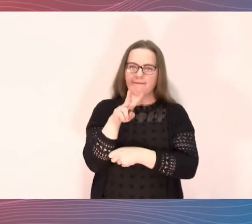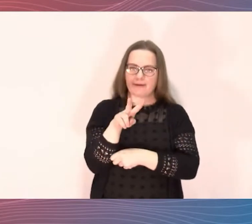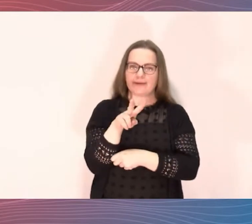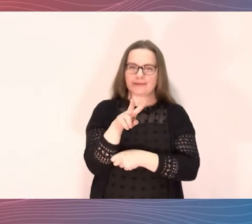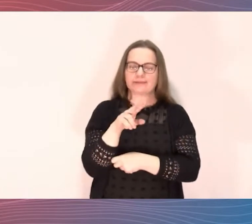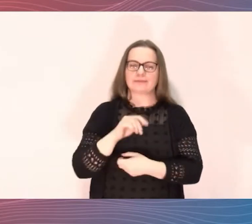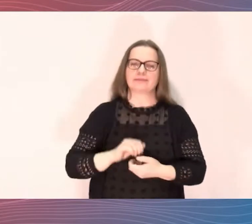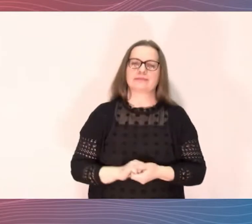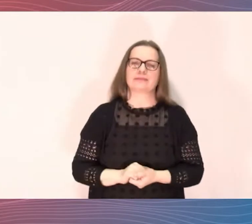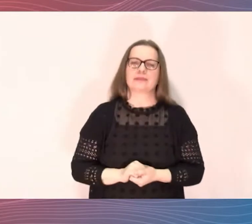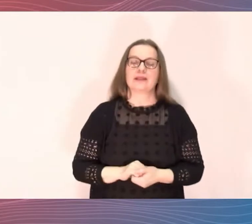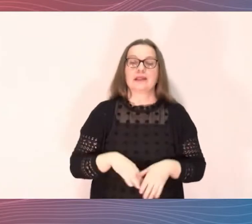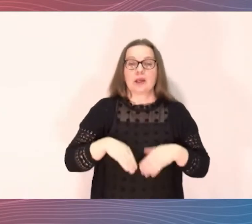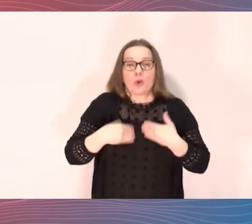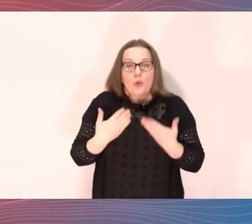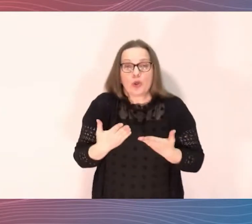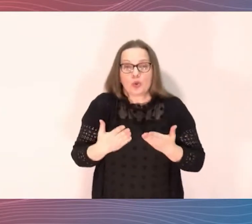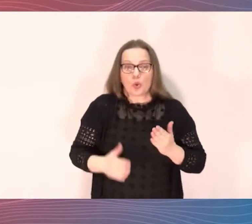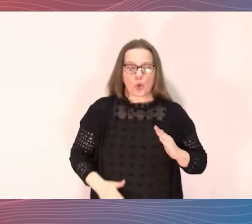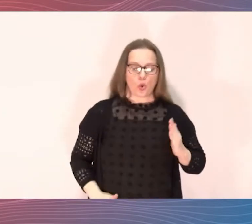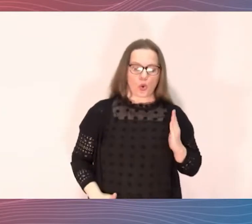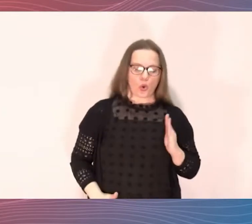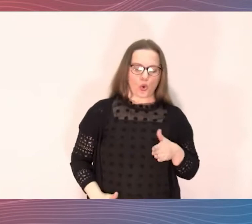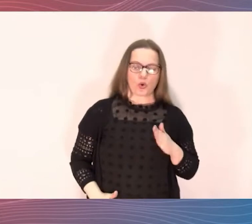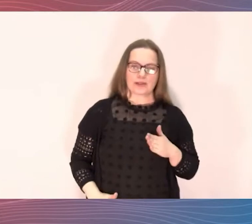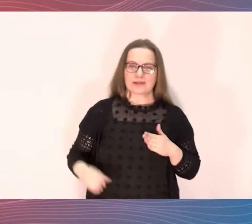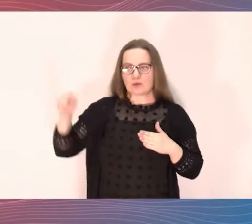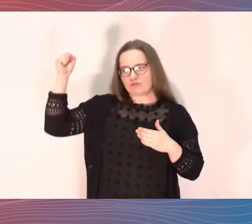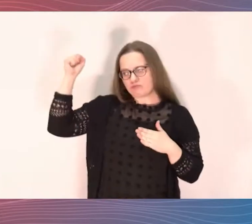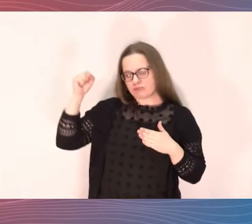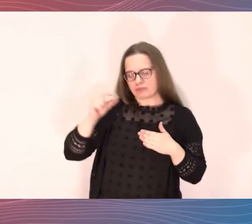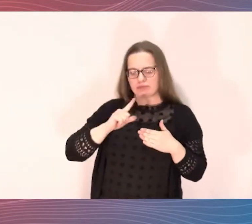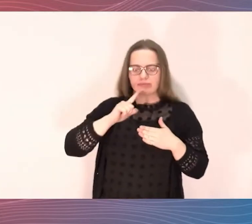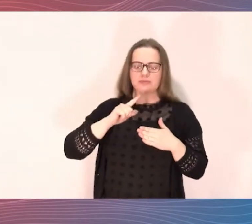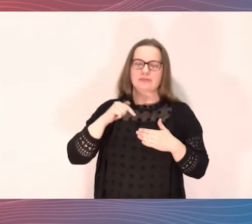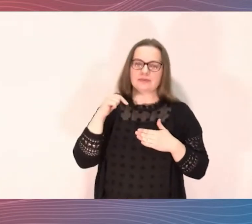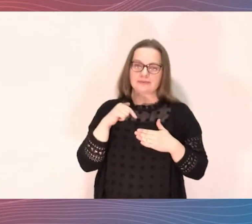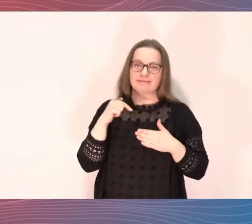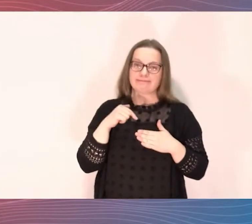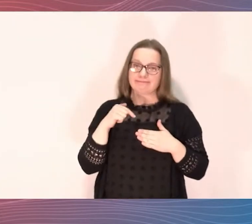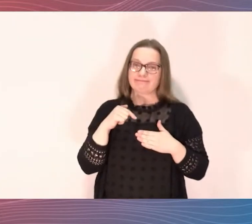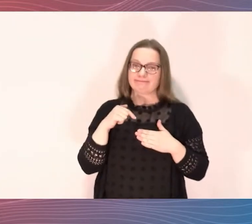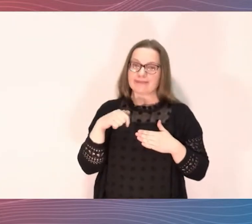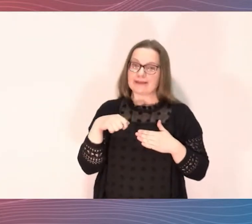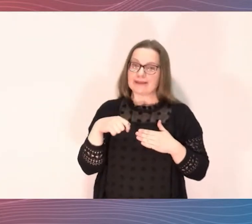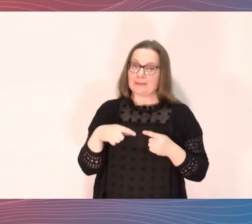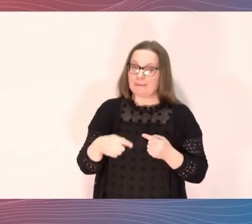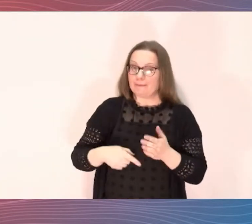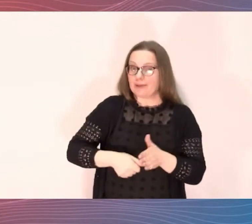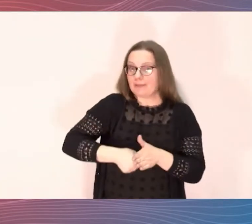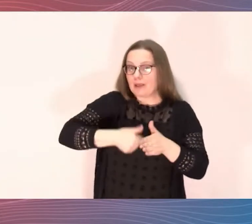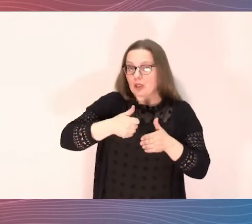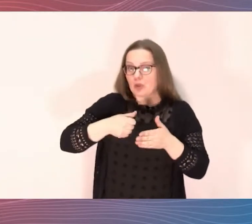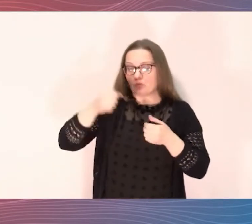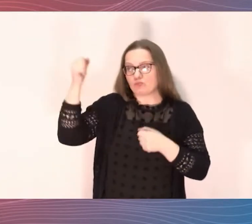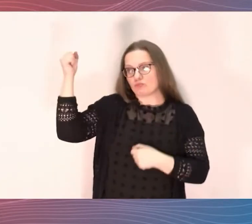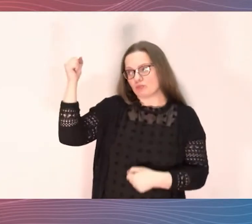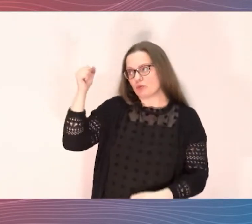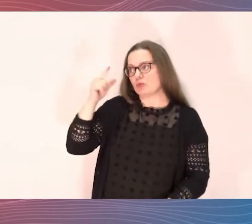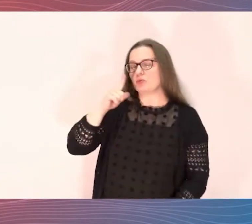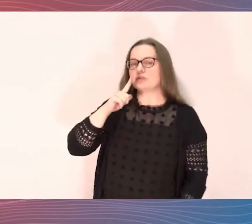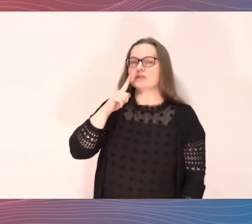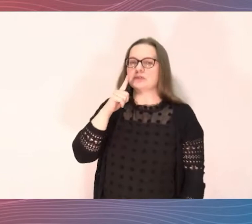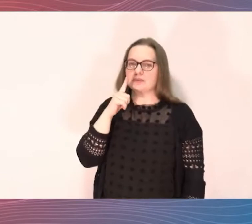falamos iluminados os olhos do nosso coração, primeiro Deus precisa conceder luz para nós. 2 Coríntios